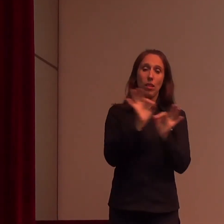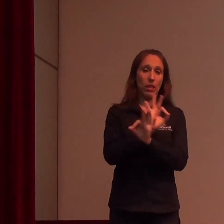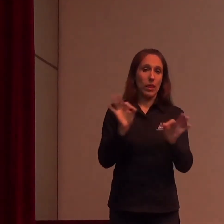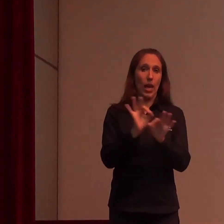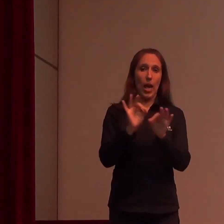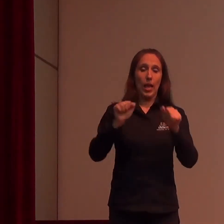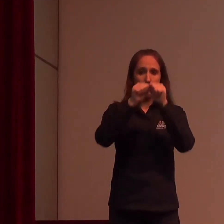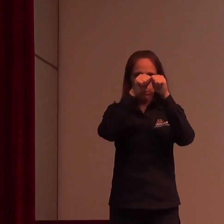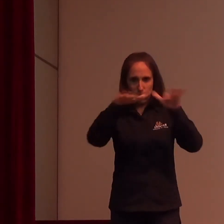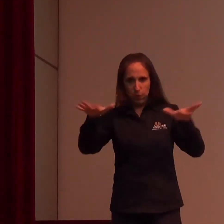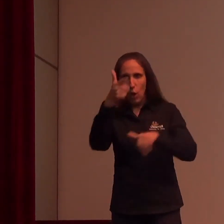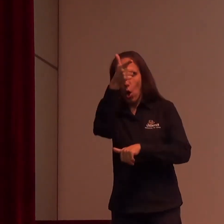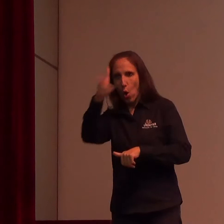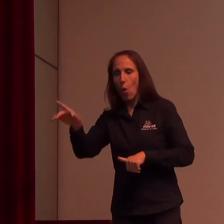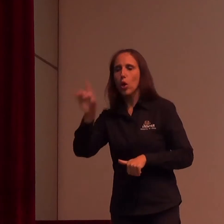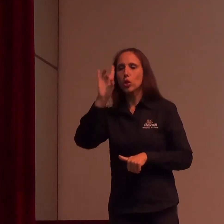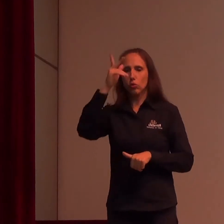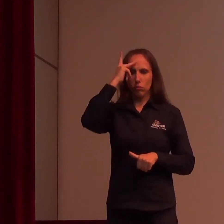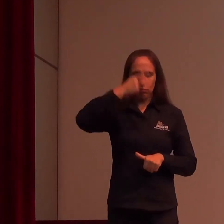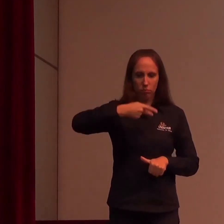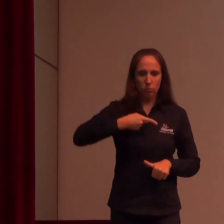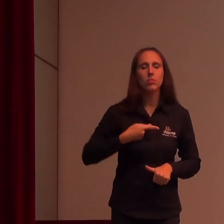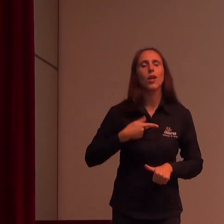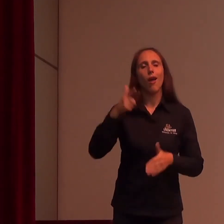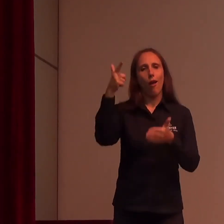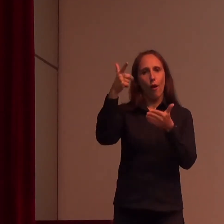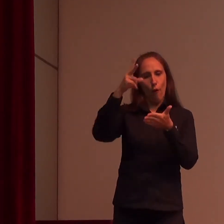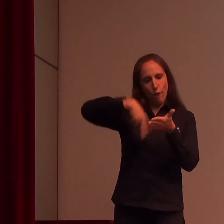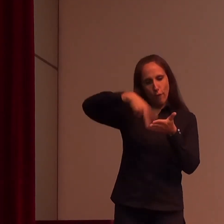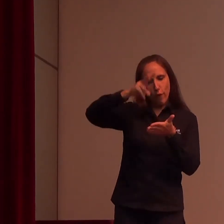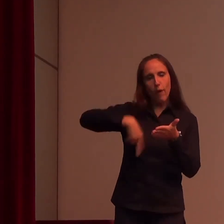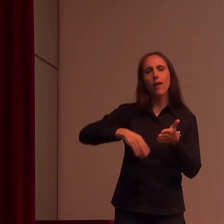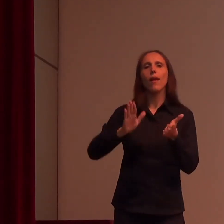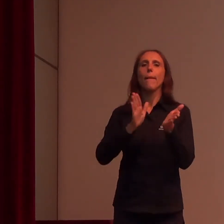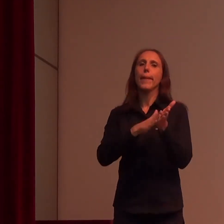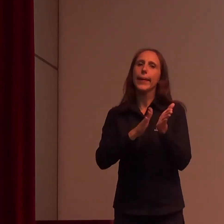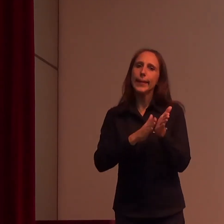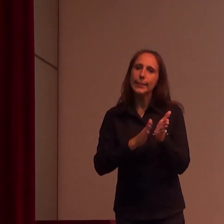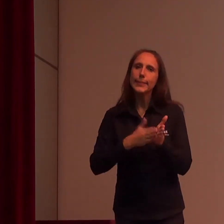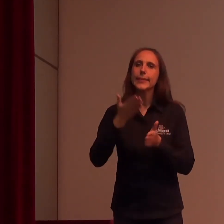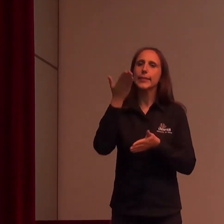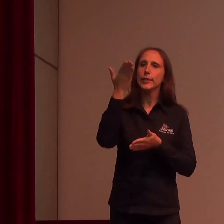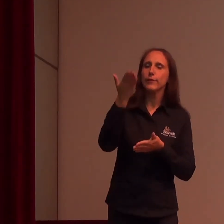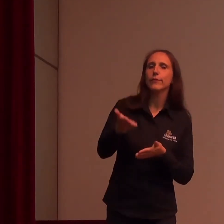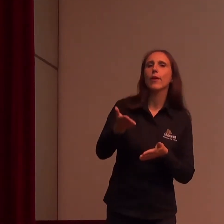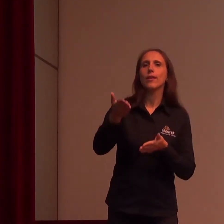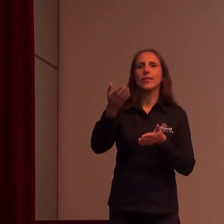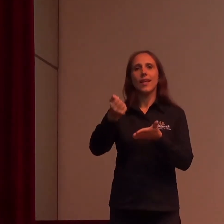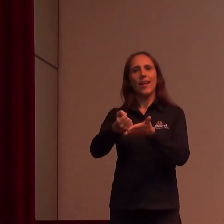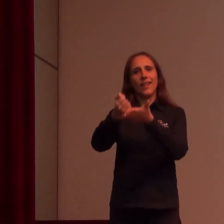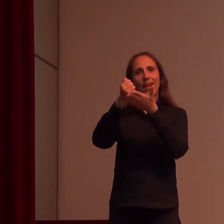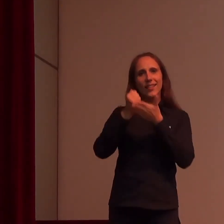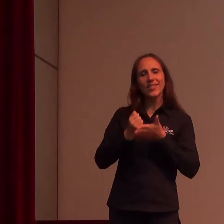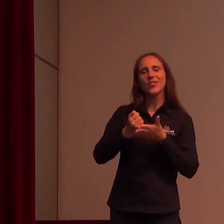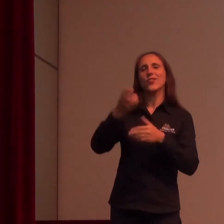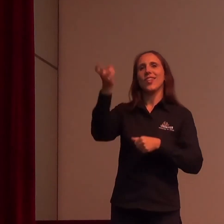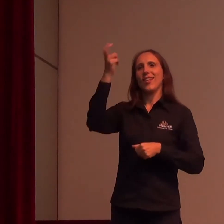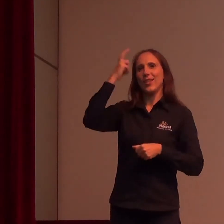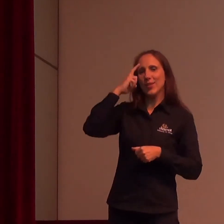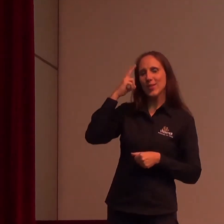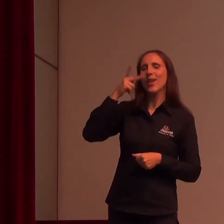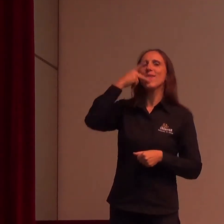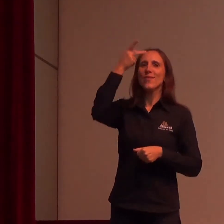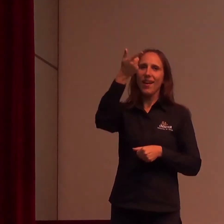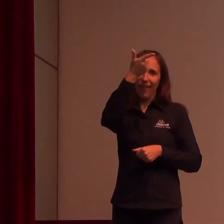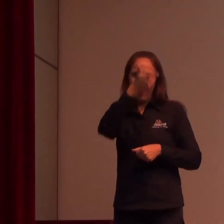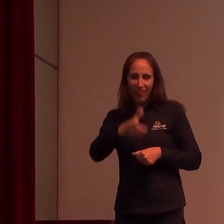tal. Parabenizo a editora pela iniciativa, tá dando uma contribuição para a cultura, todo aquele H que a